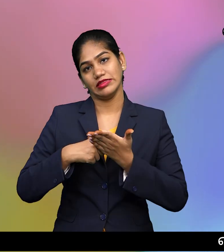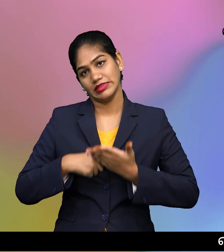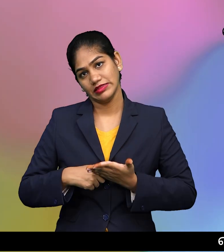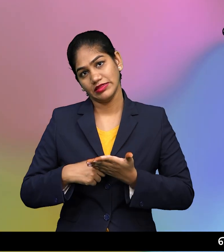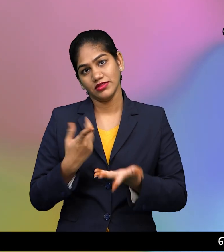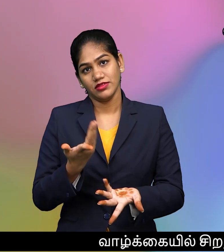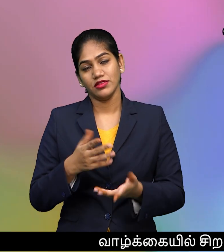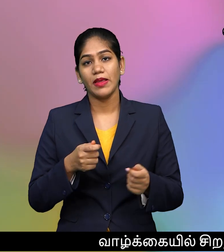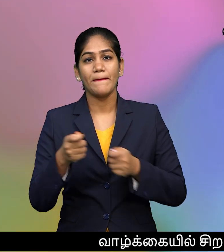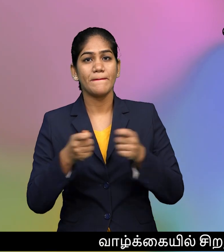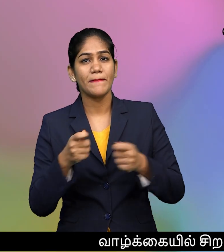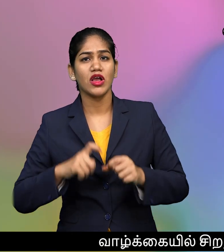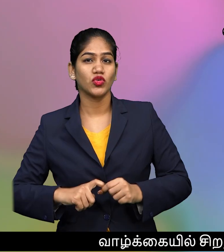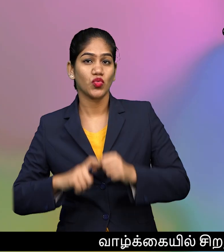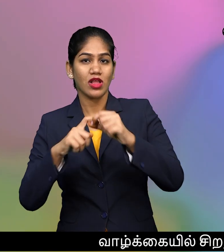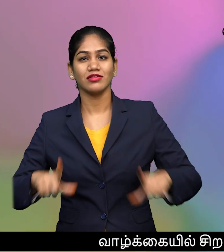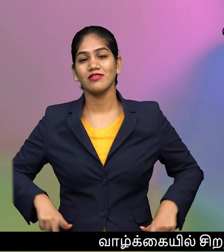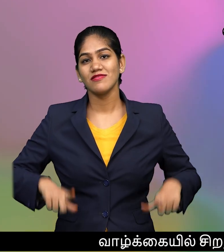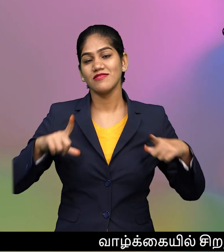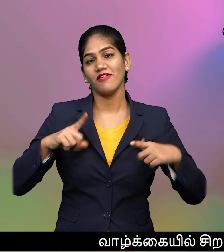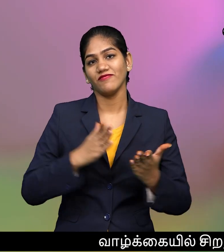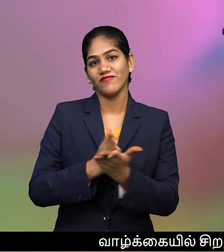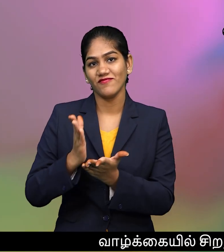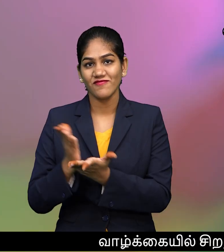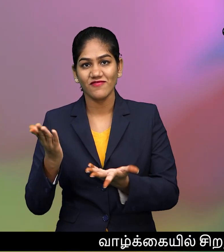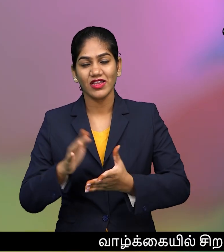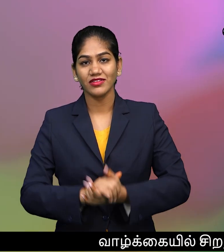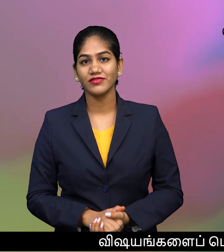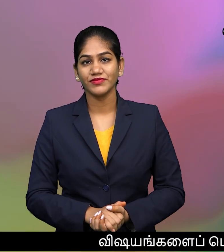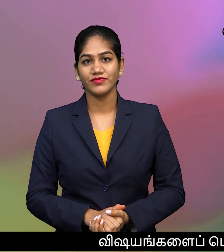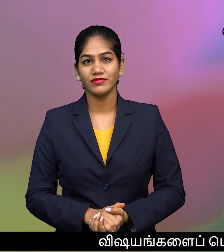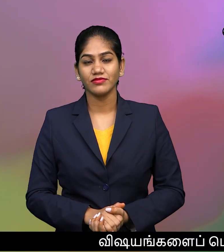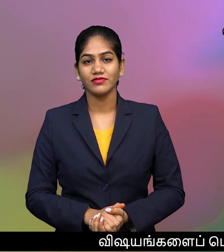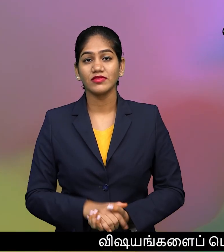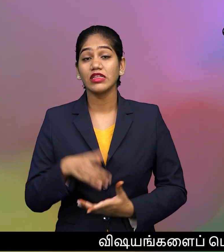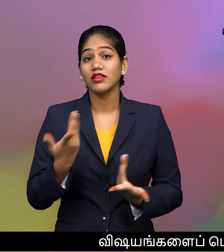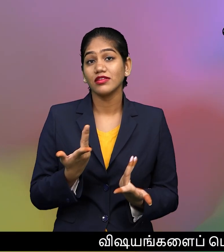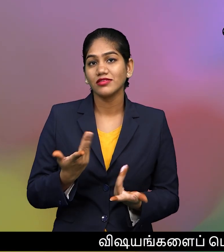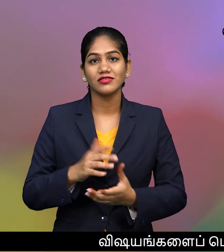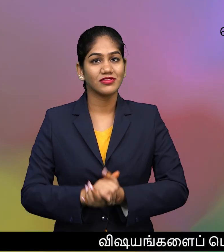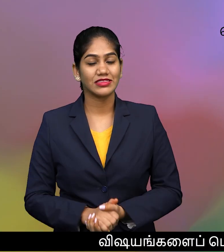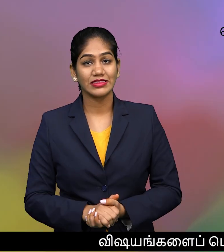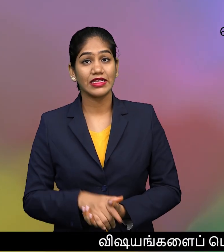எனவே, வாழ்க்கையில் சிறந்த வருமானம் மற்றும் பிற விஷயங்களைப் பெற வளர்ச்சி இலக்குகள்